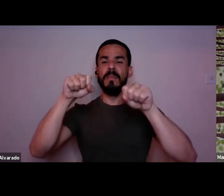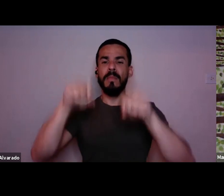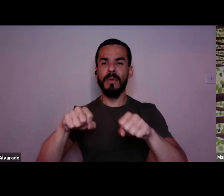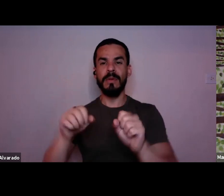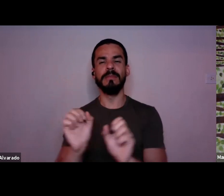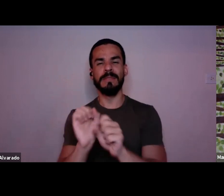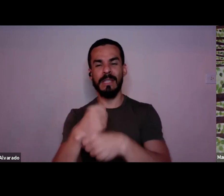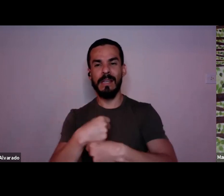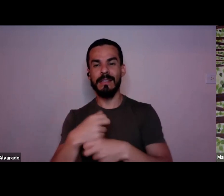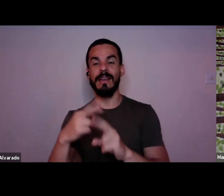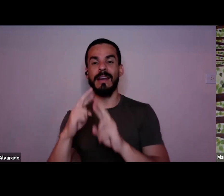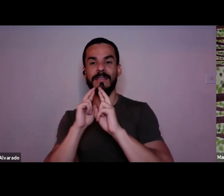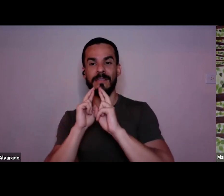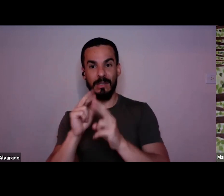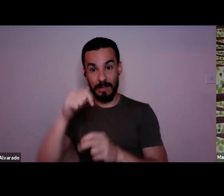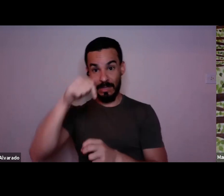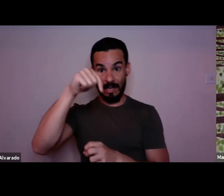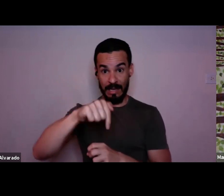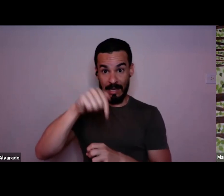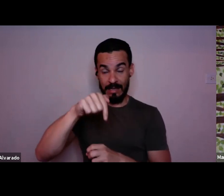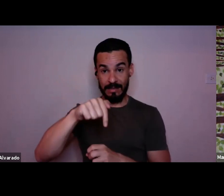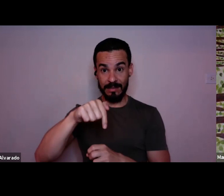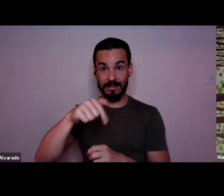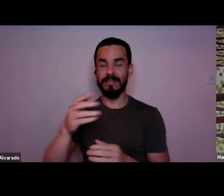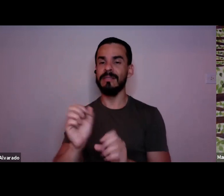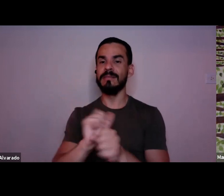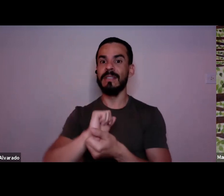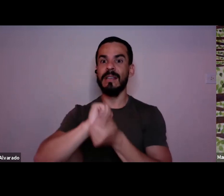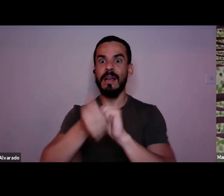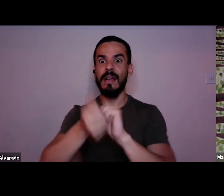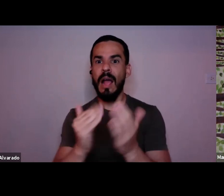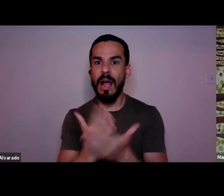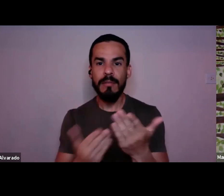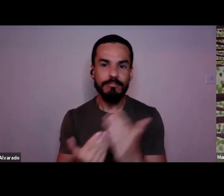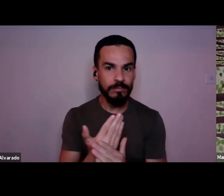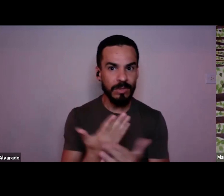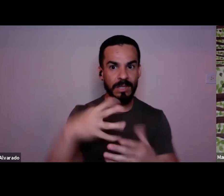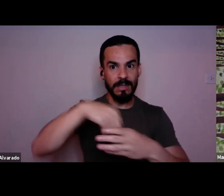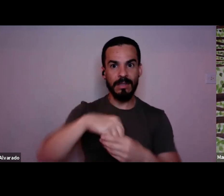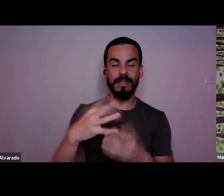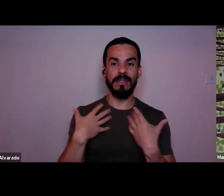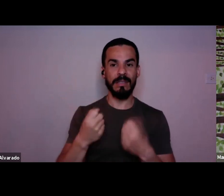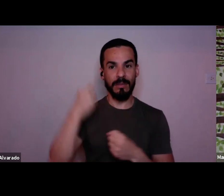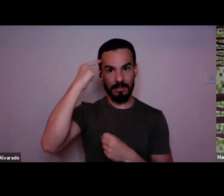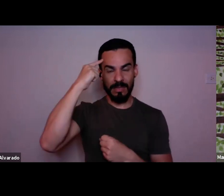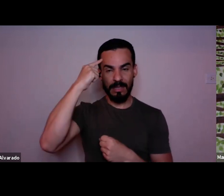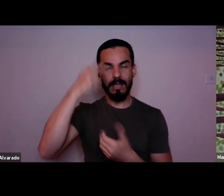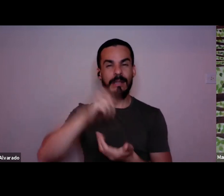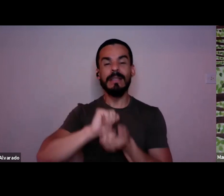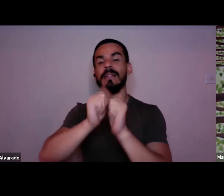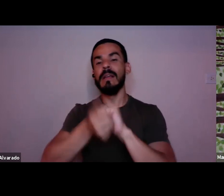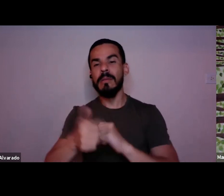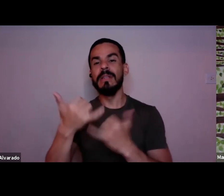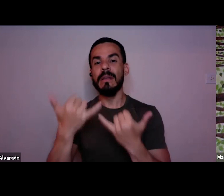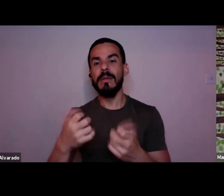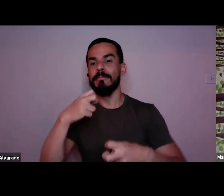respuestas a esto que se ha convertido en algo muy nuevo dentro de la Salud Mental y que se ha convertido en un